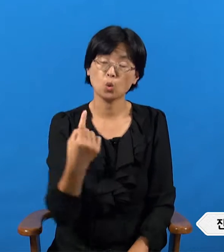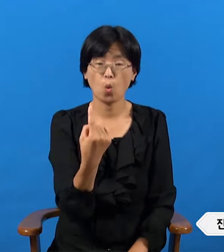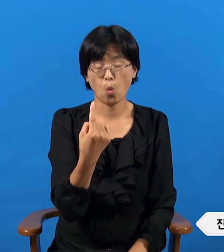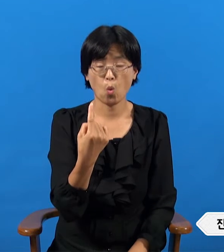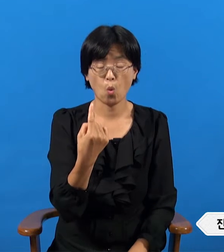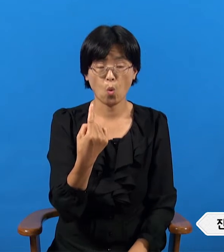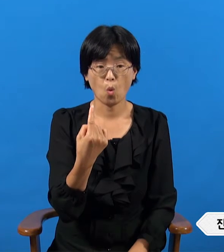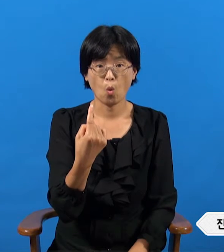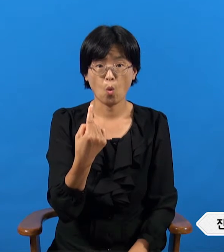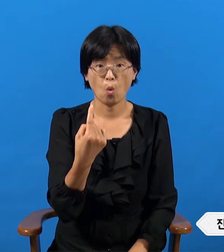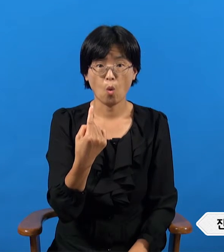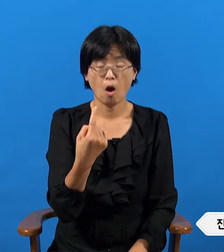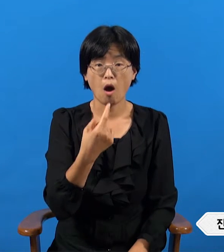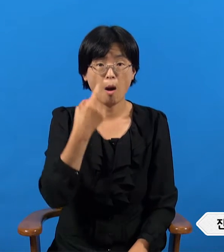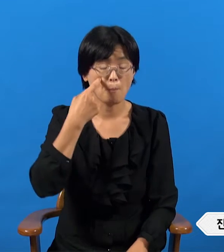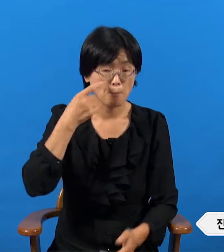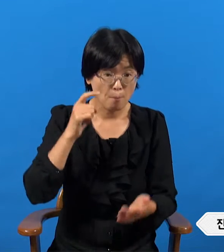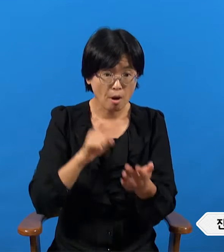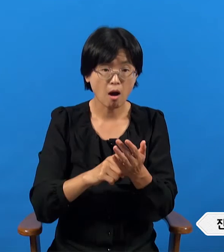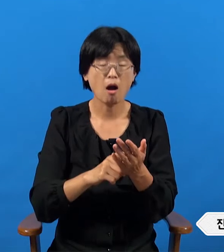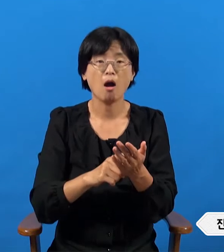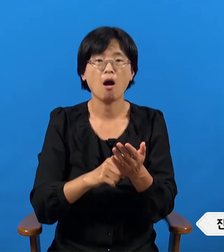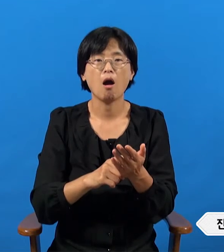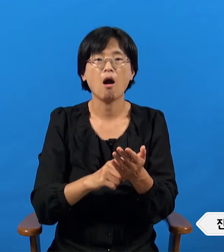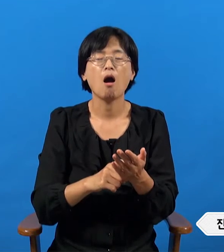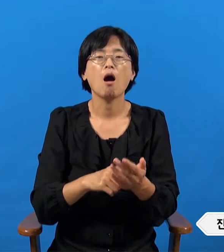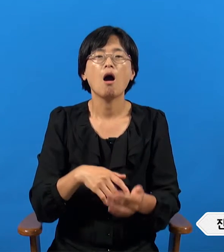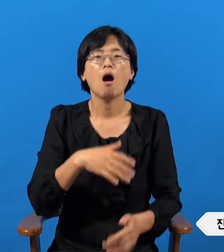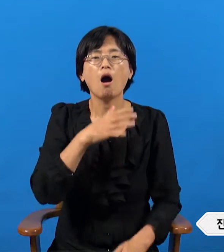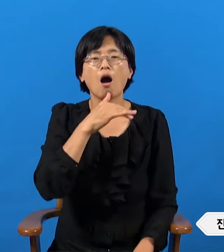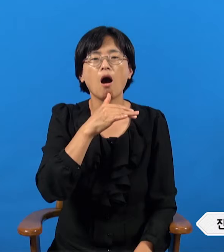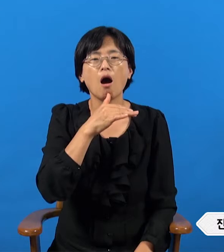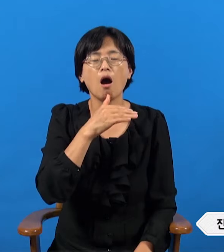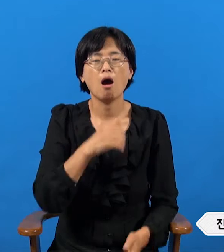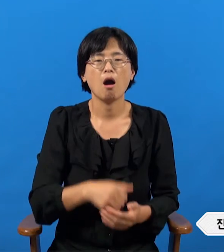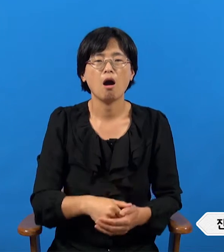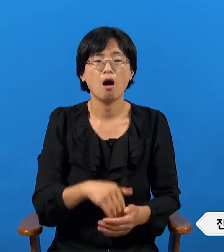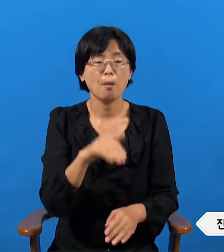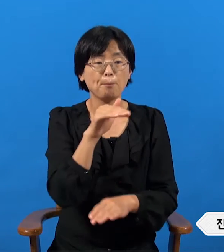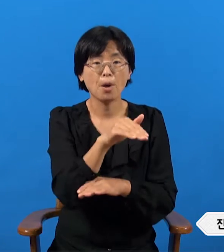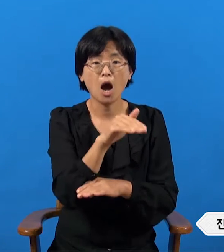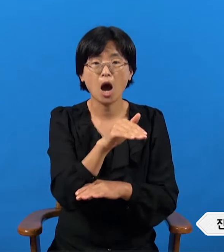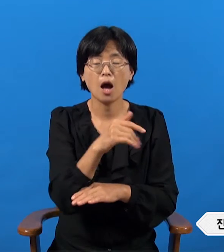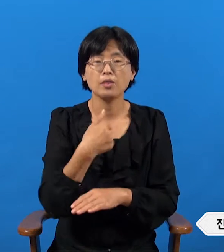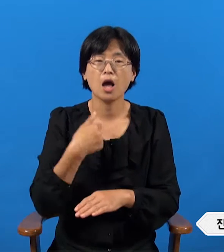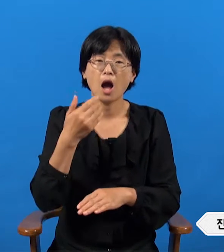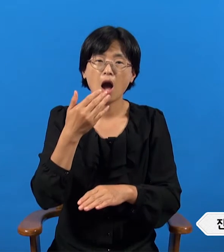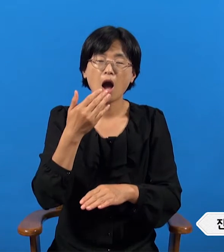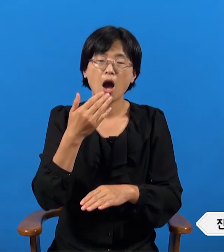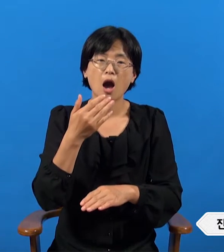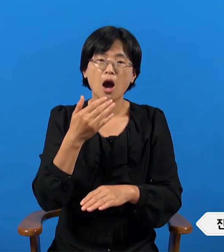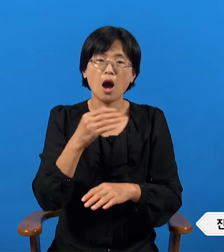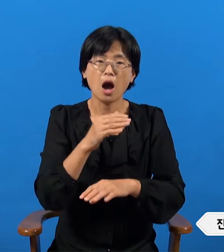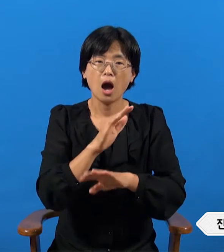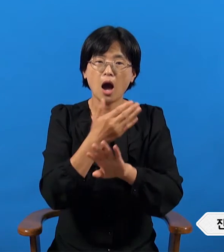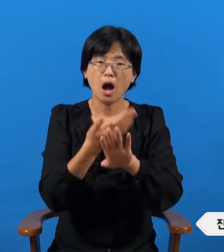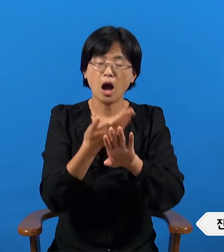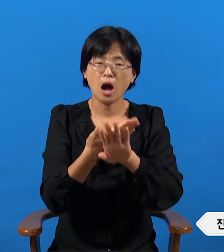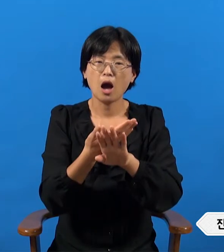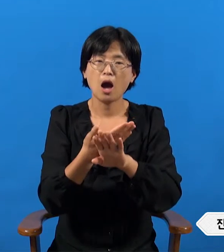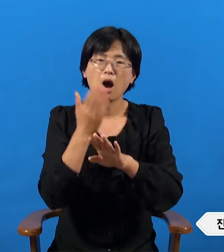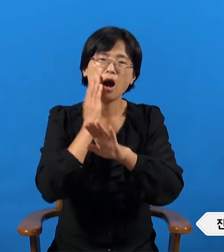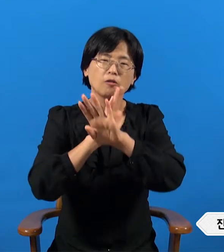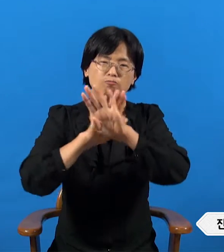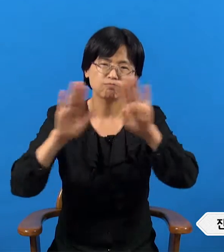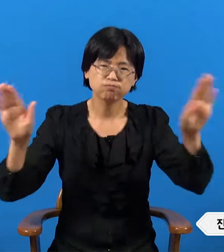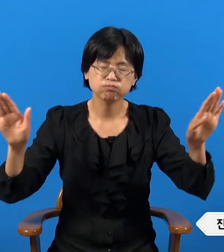깨닫습니다. 나는 오리가 아니었구나. 나는 하늘을 날 수 있는 백조구나. 그런데